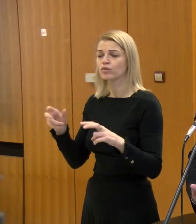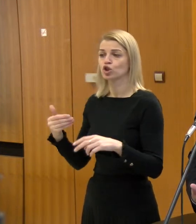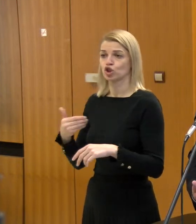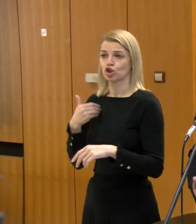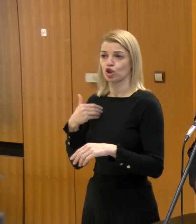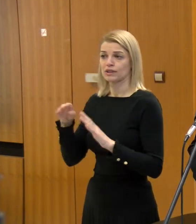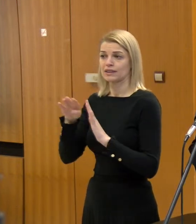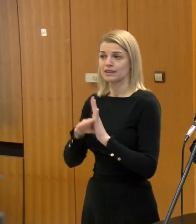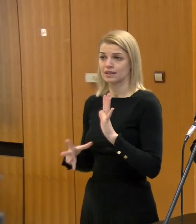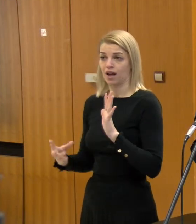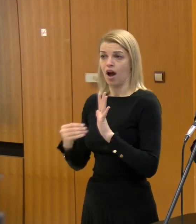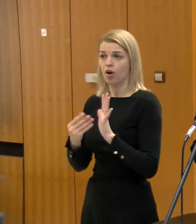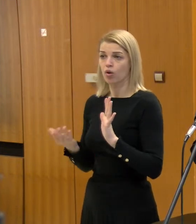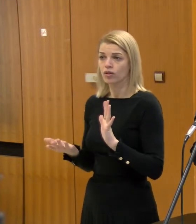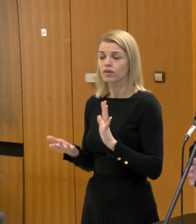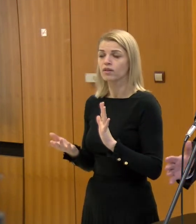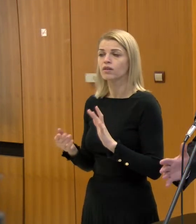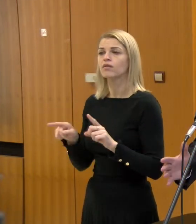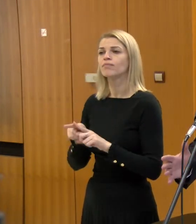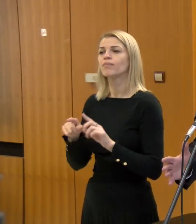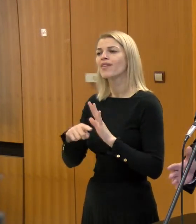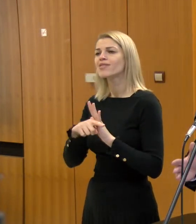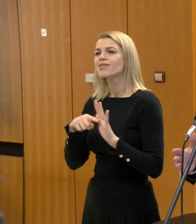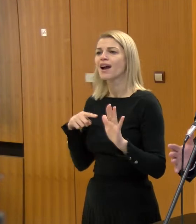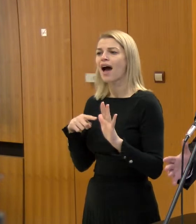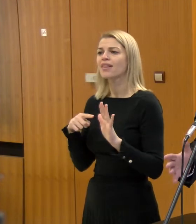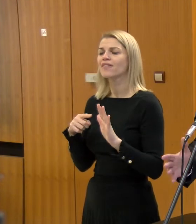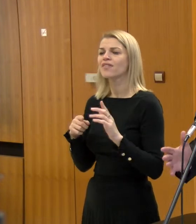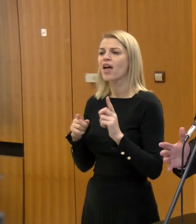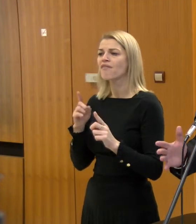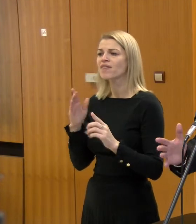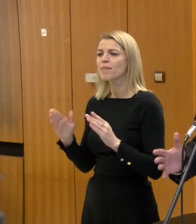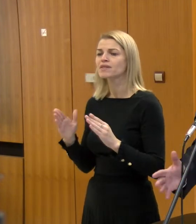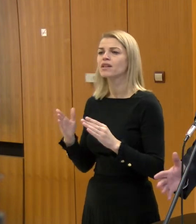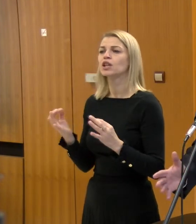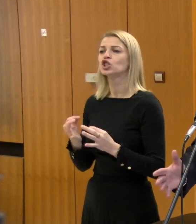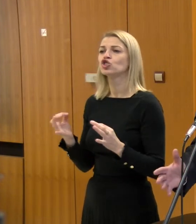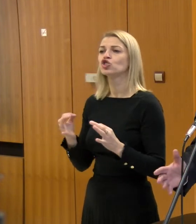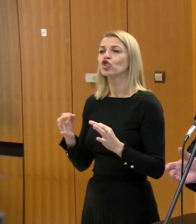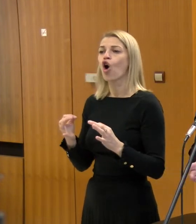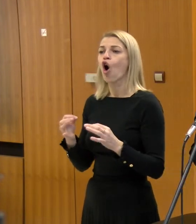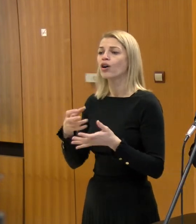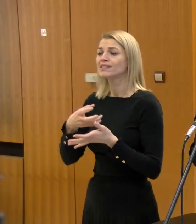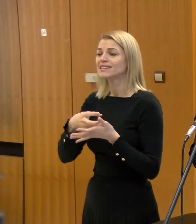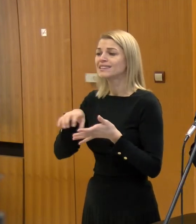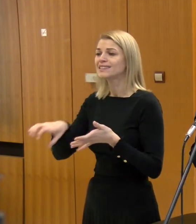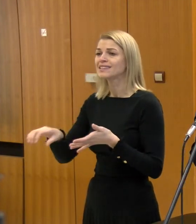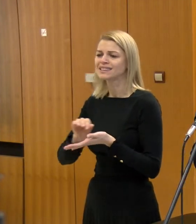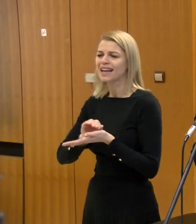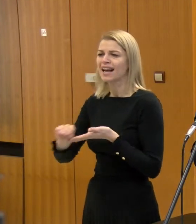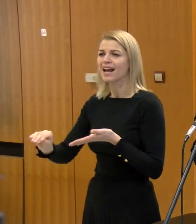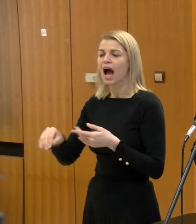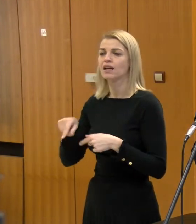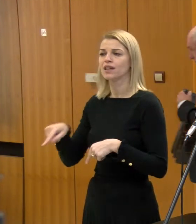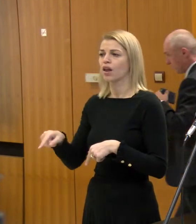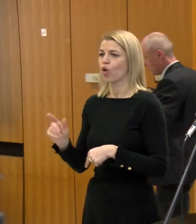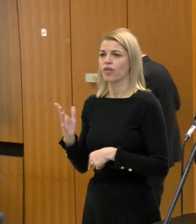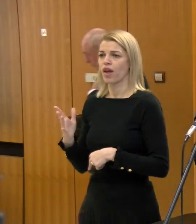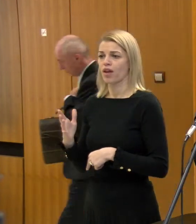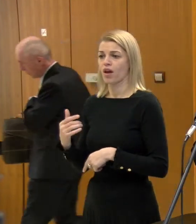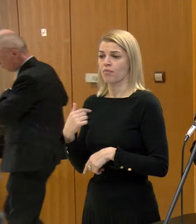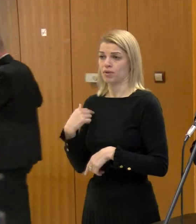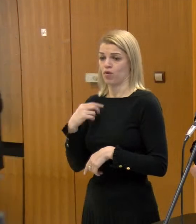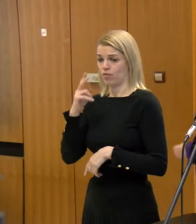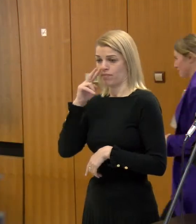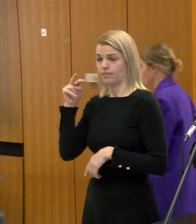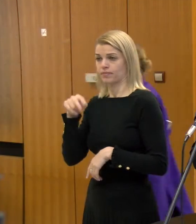školskom zákone takým negatívnym vymedzením, čo segregácia určite nie je. Ja takto nevnímam túto školu